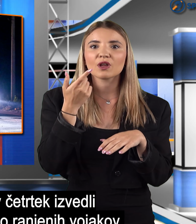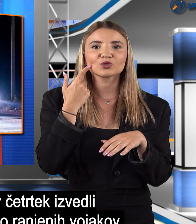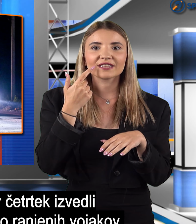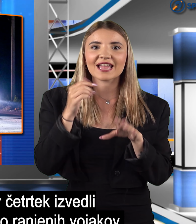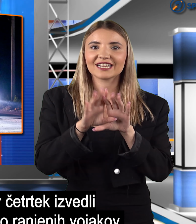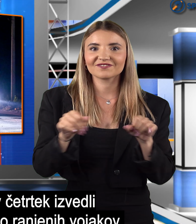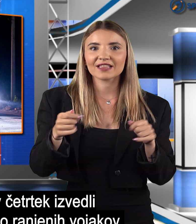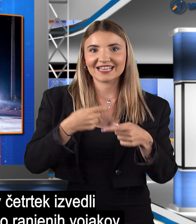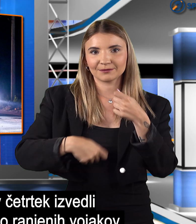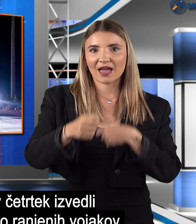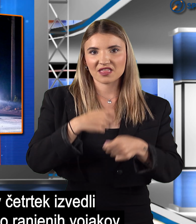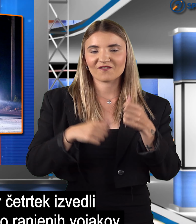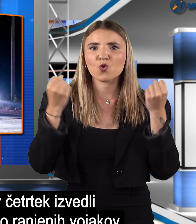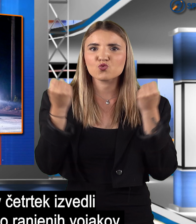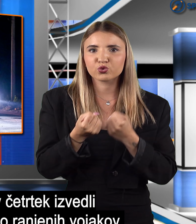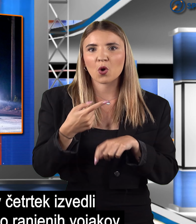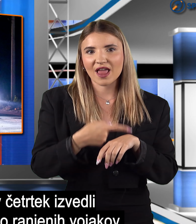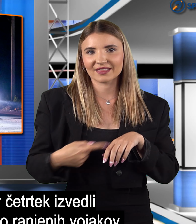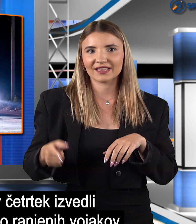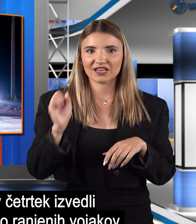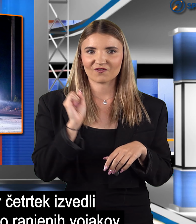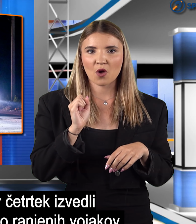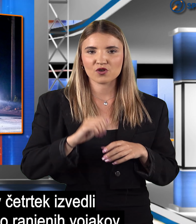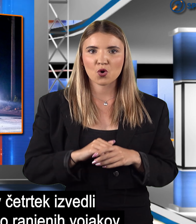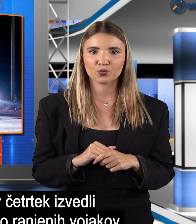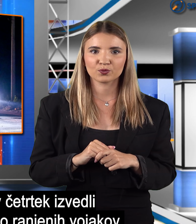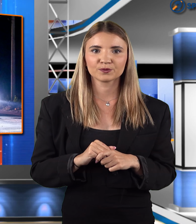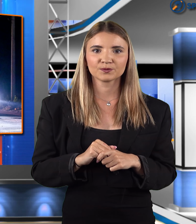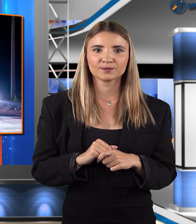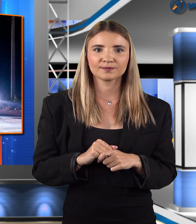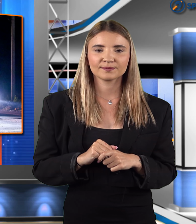bosta v četrtek izvedli izmenjavo hudo ranjenih vojakov.